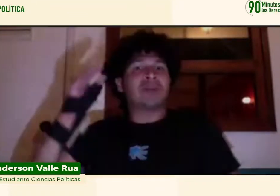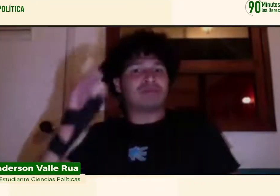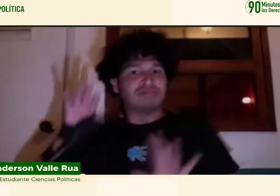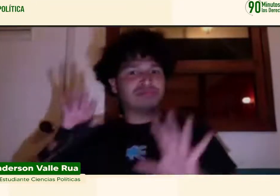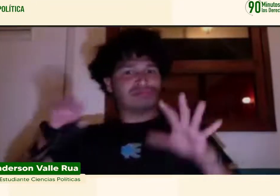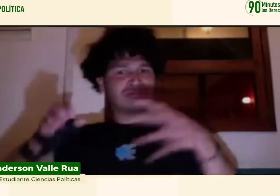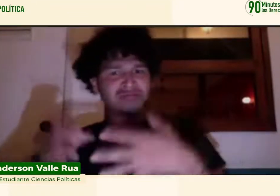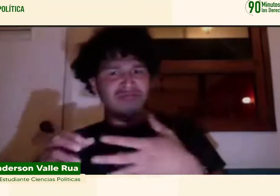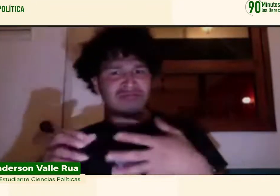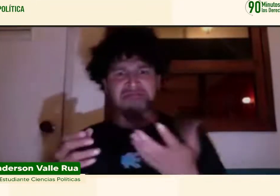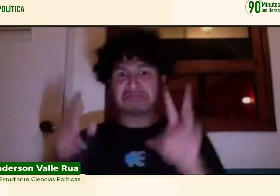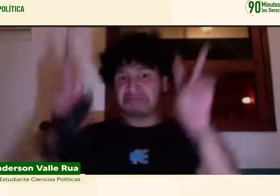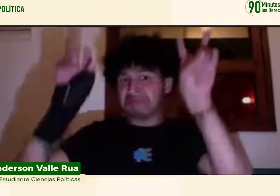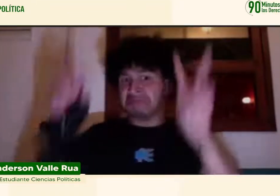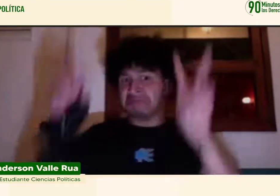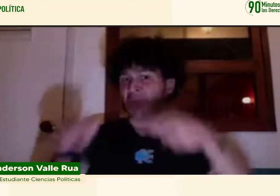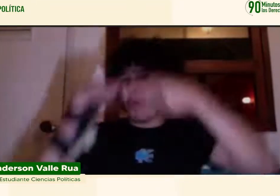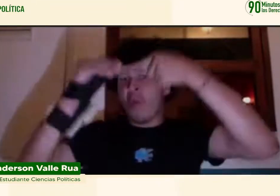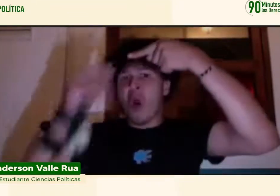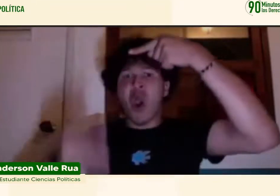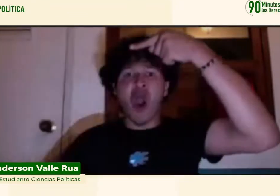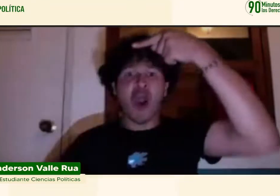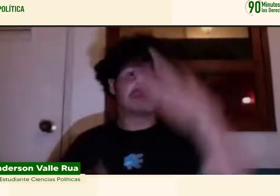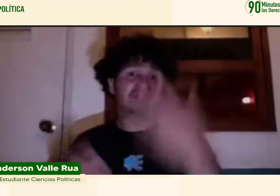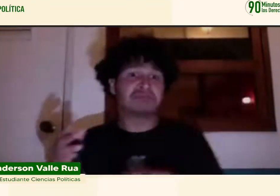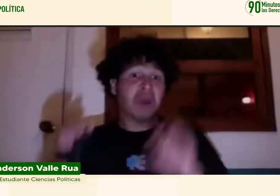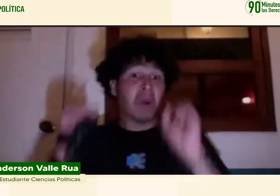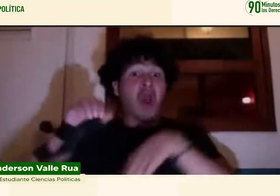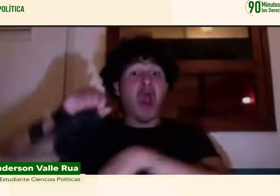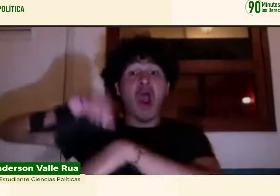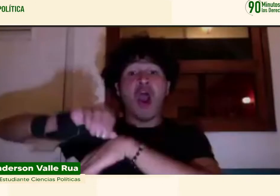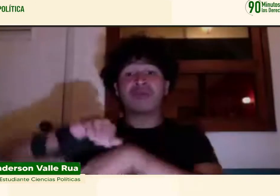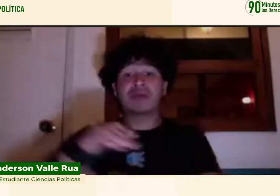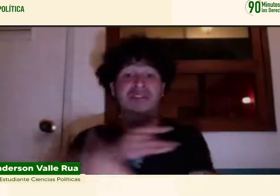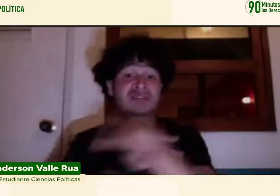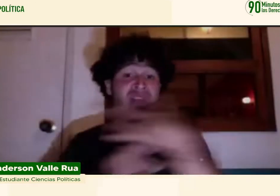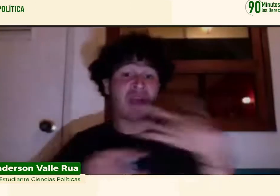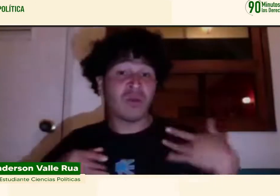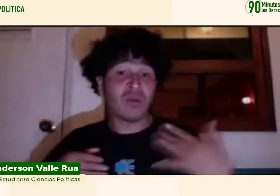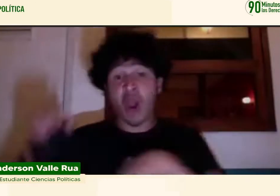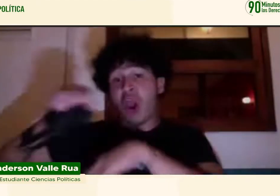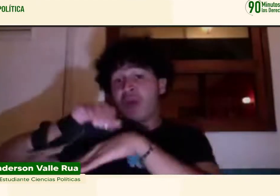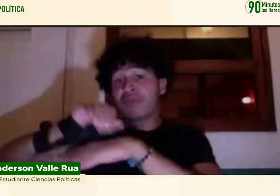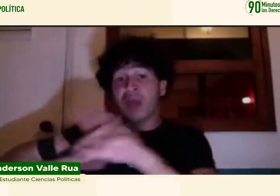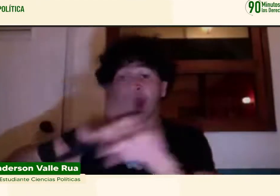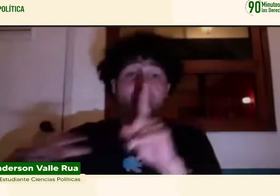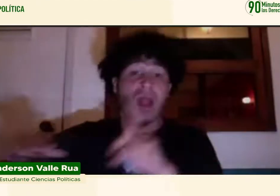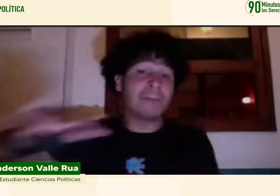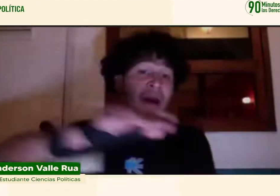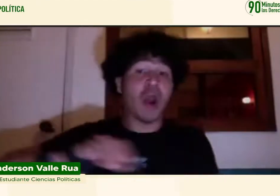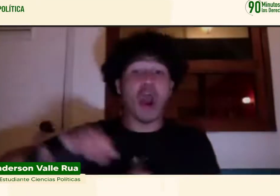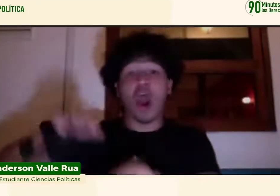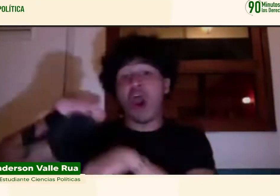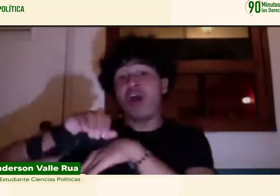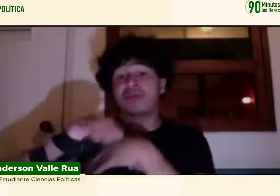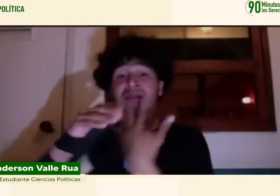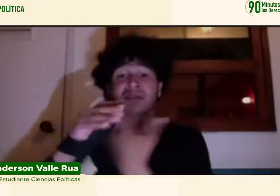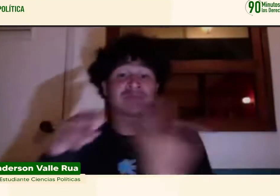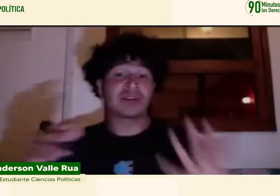institucionalidad y por entre las organizaciones inician así también un ejercicio de participación evidentemente encontramos